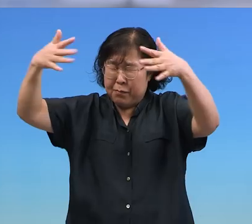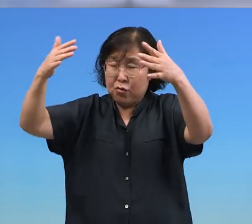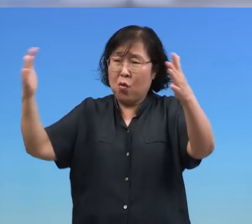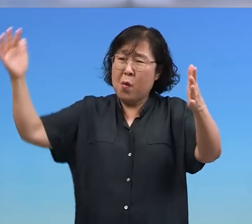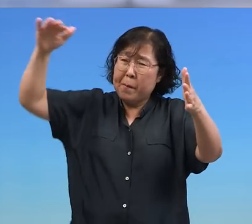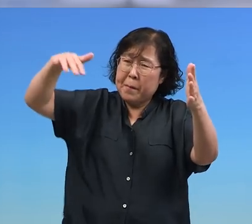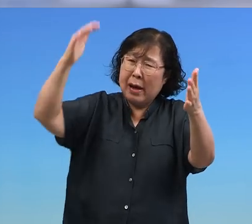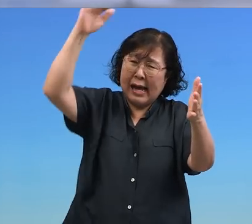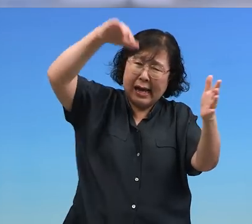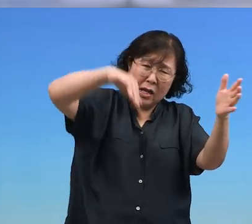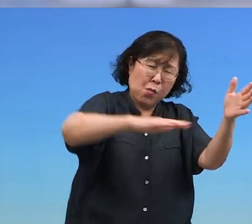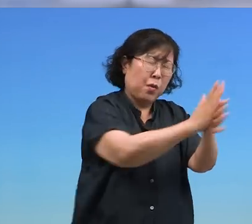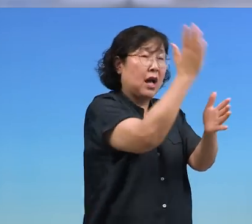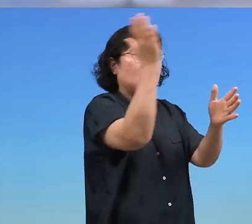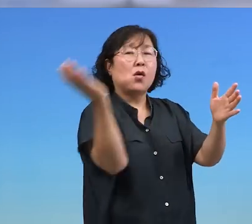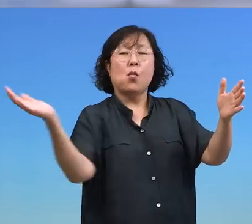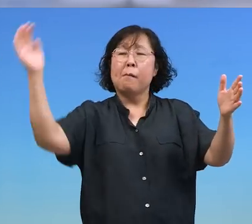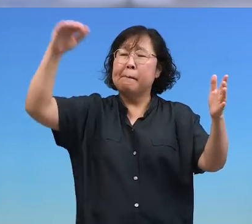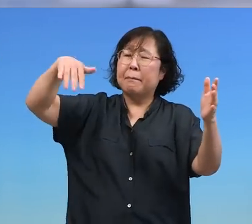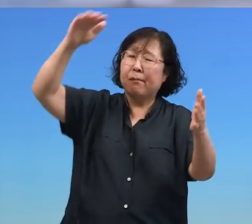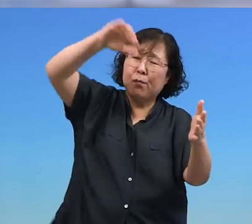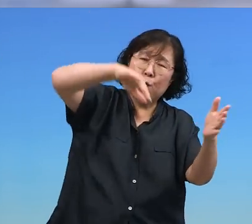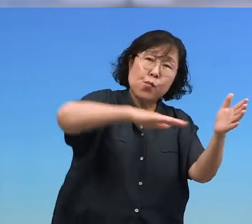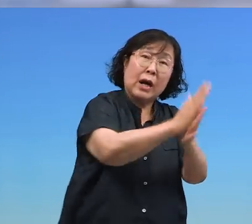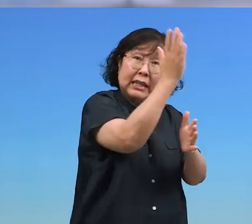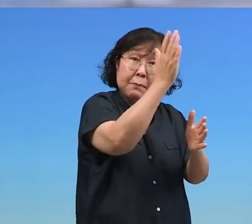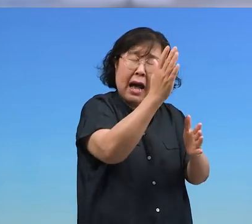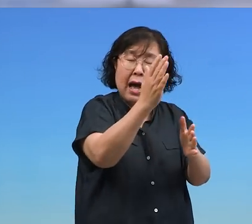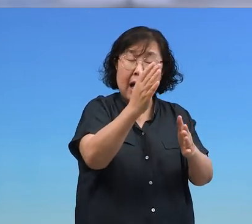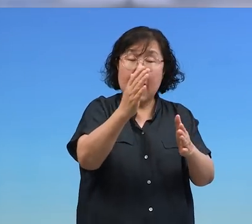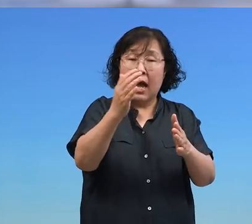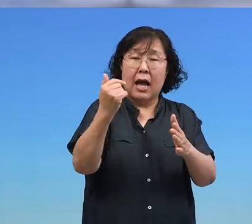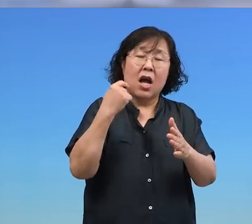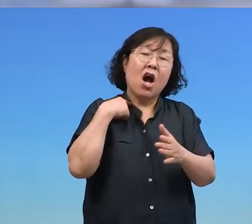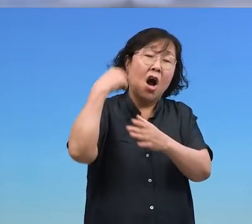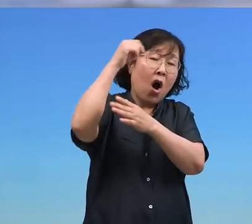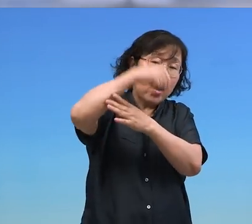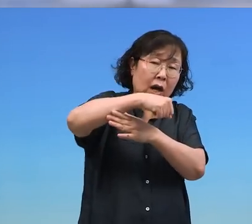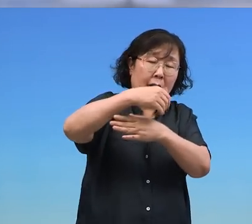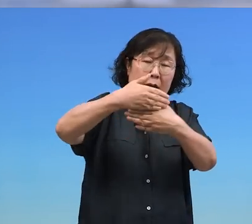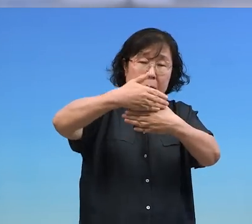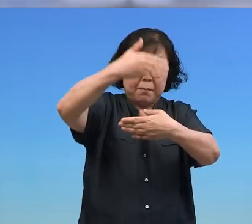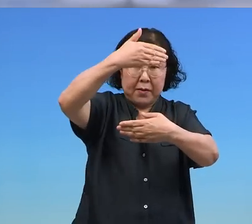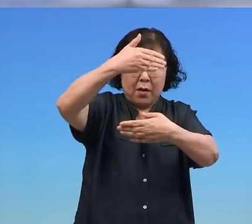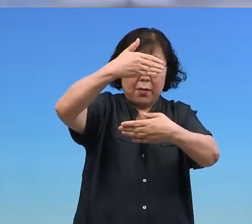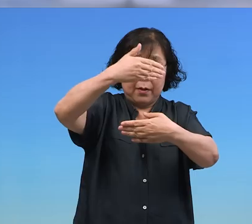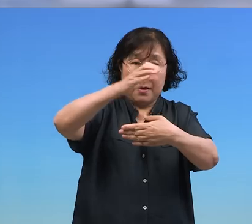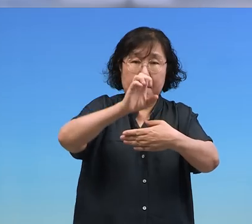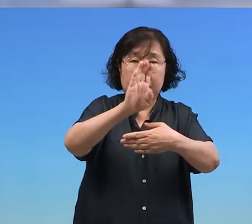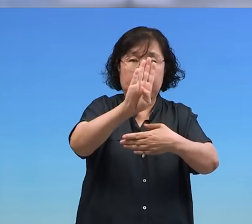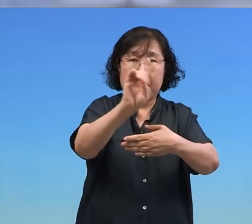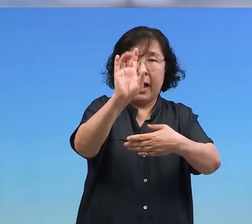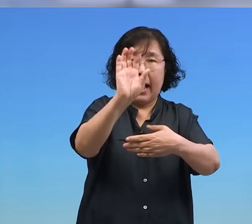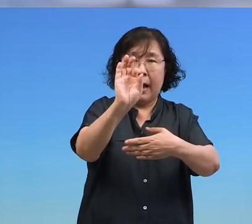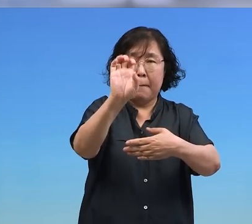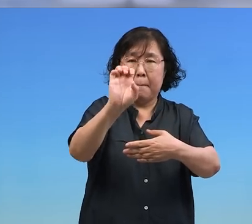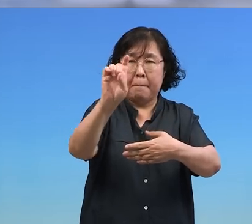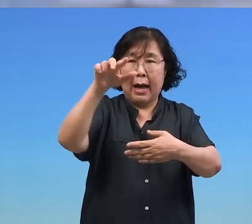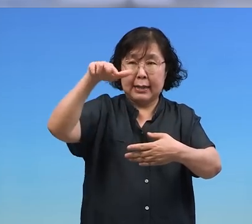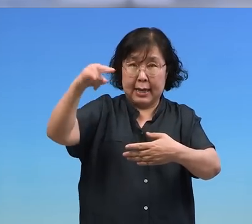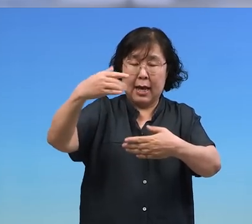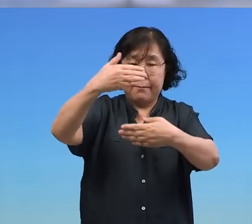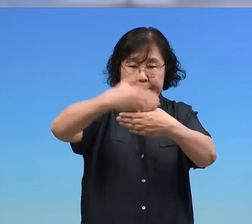미친듯이 그렇게 불어대도요 파도는 허락한 그 선을 넘지 않아요 그래서 그거